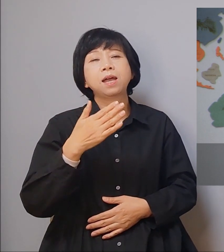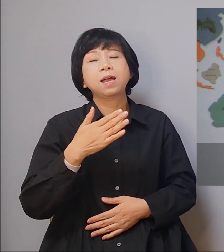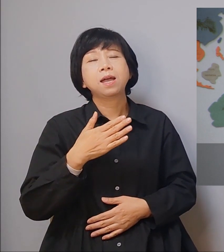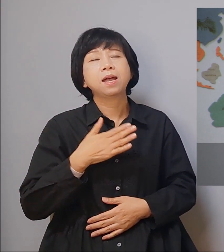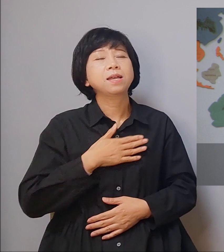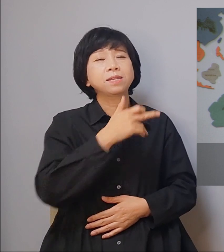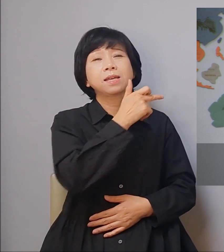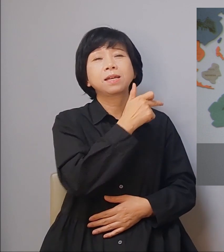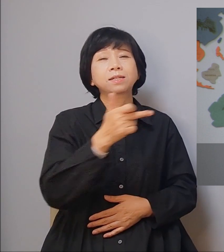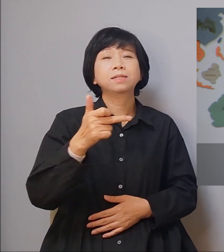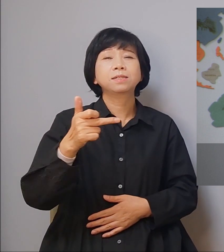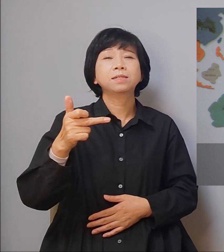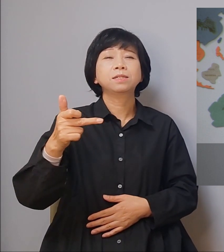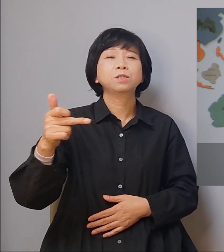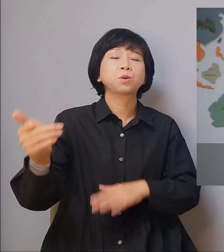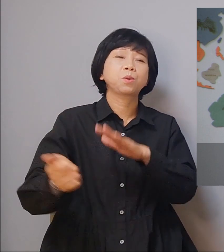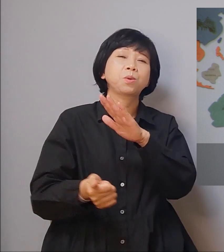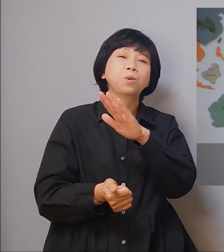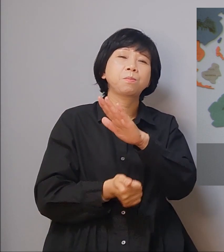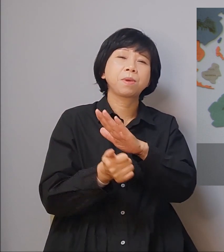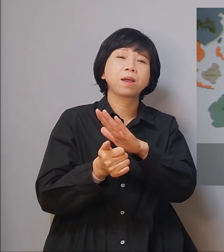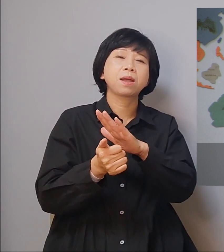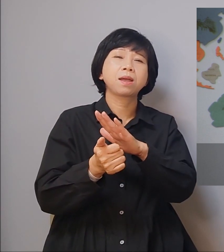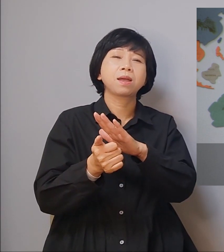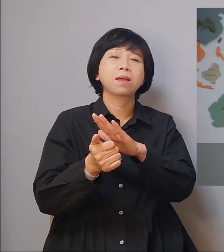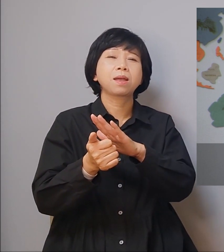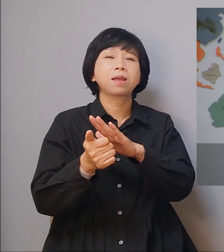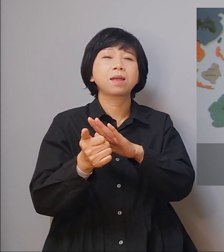주는 나의 큰